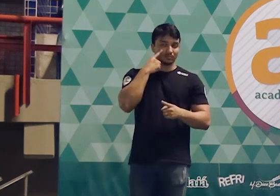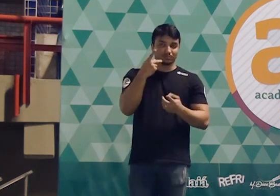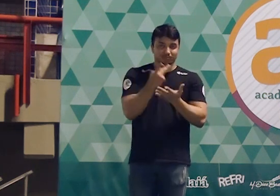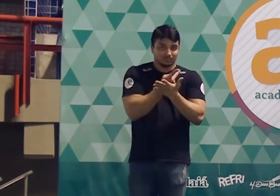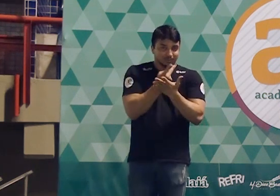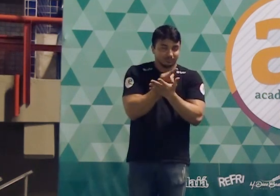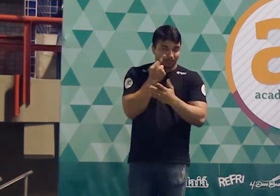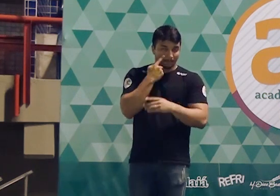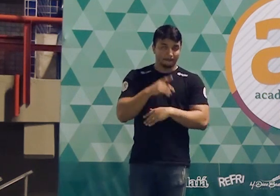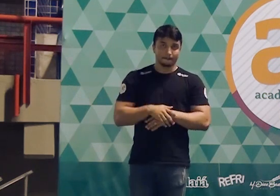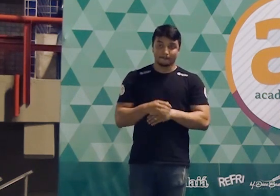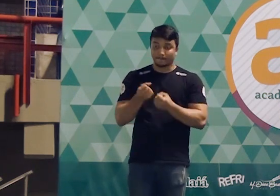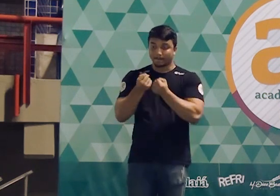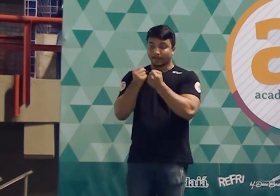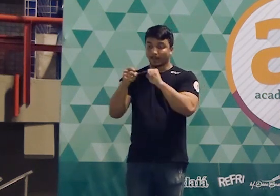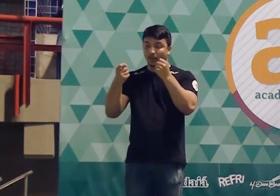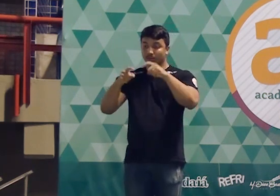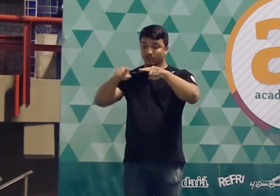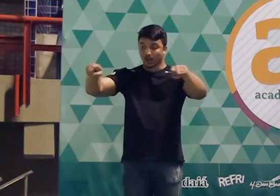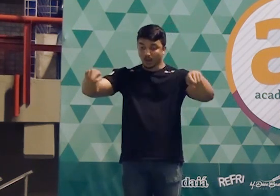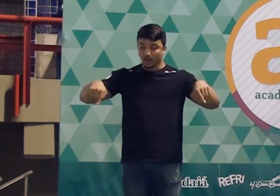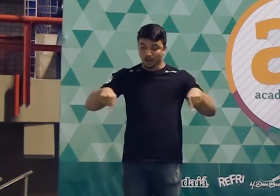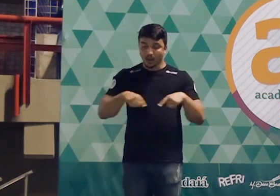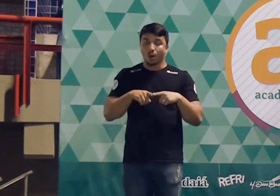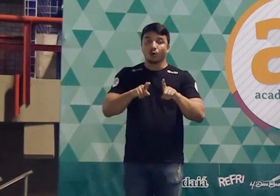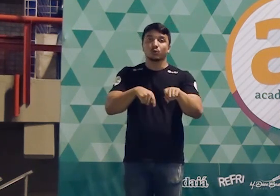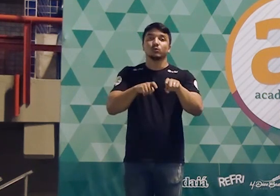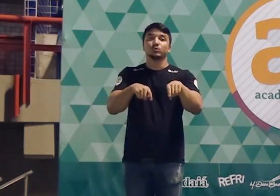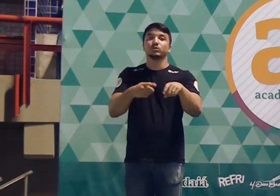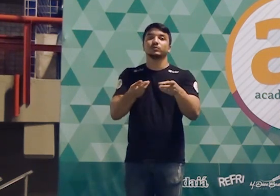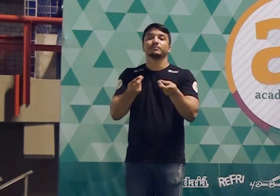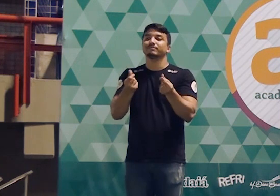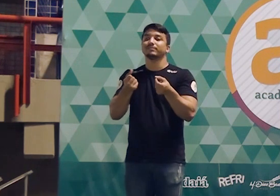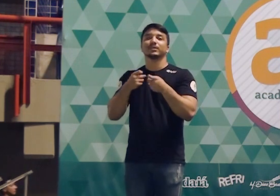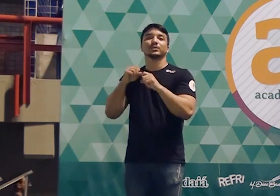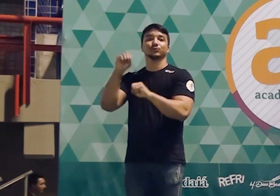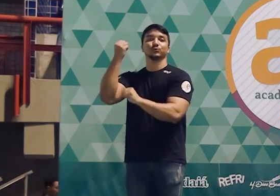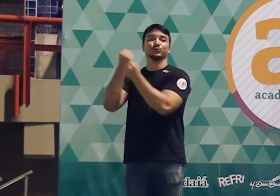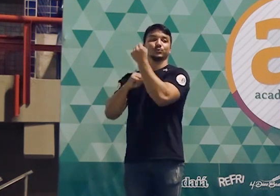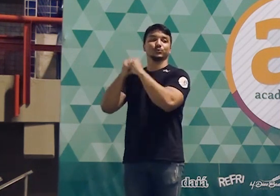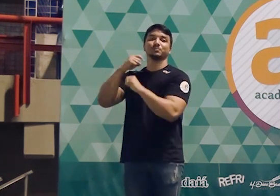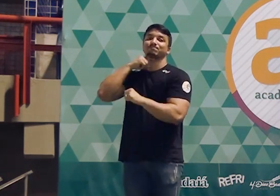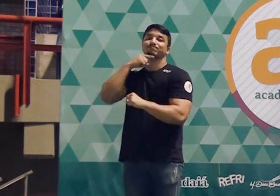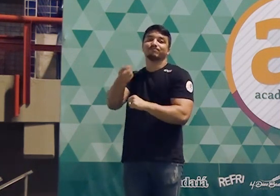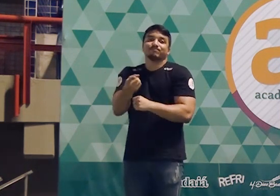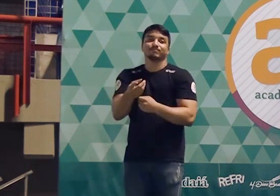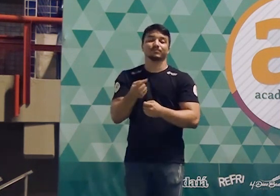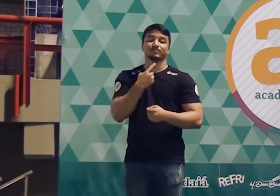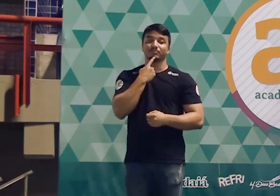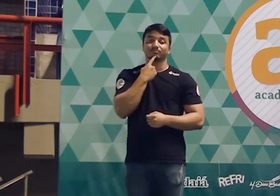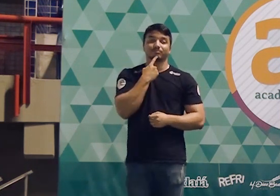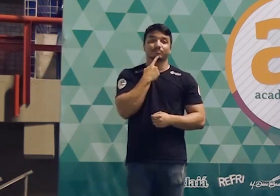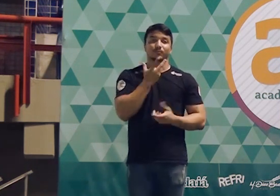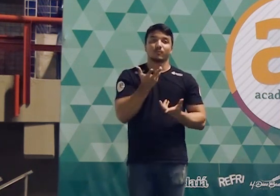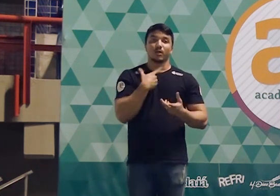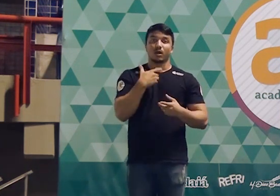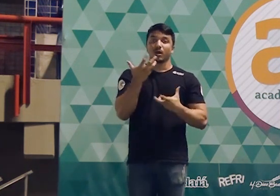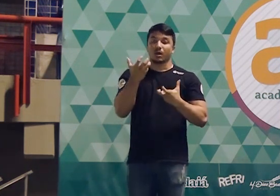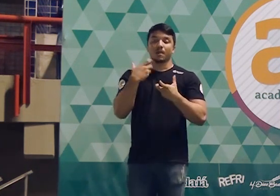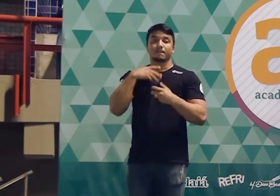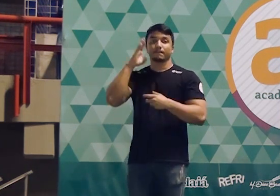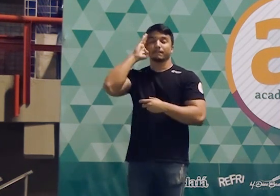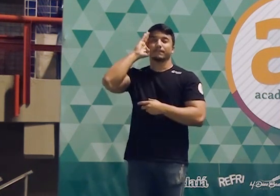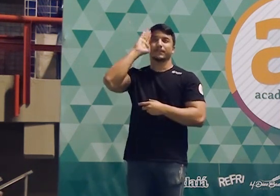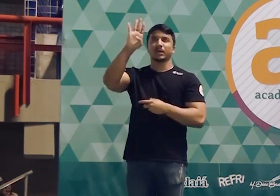casou errado. Grandes áreas de cultivo serve para a indústria? Pouco. O que é que ele